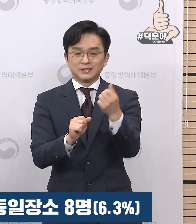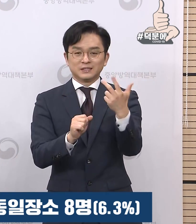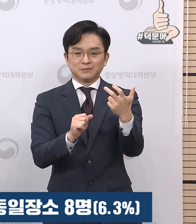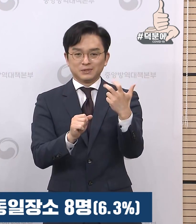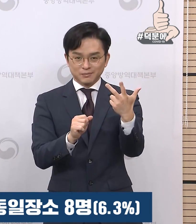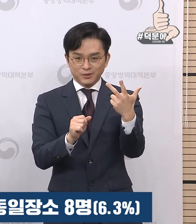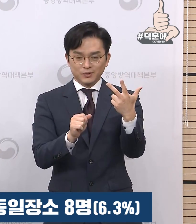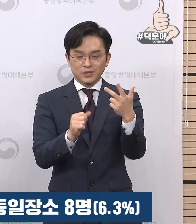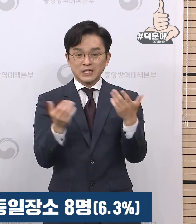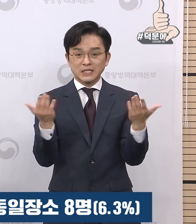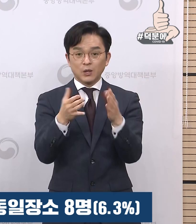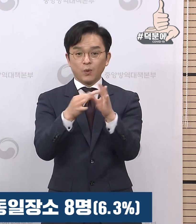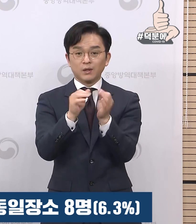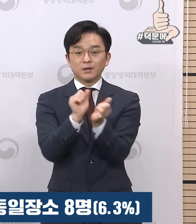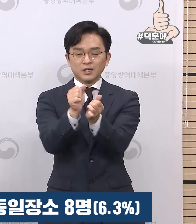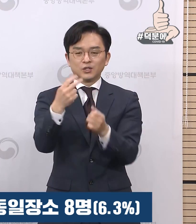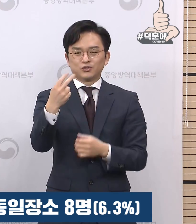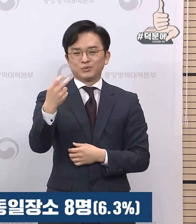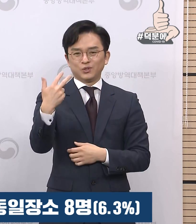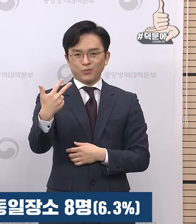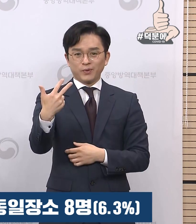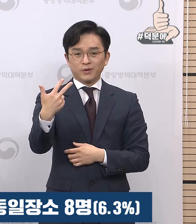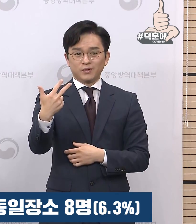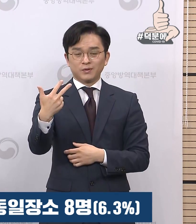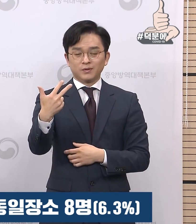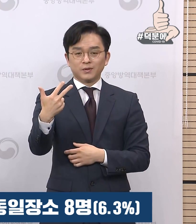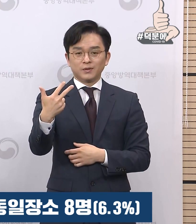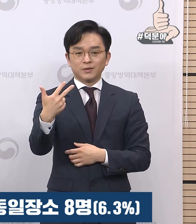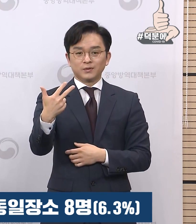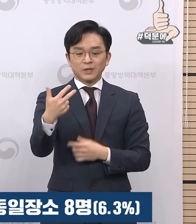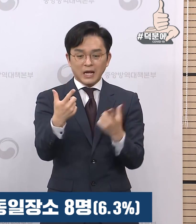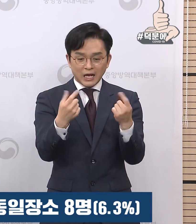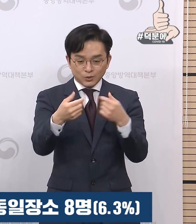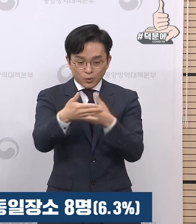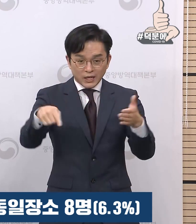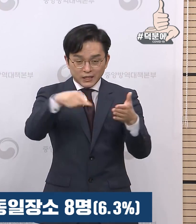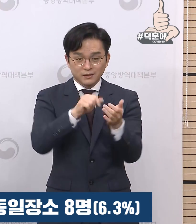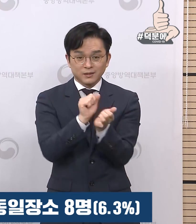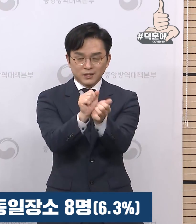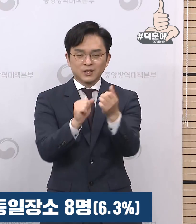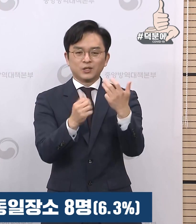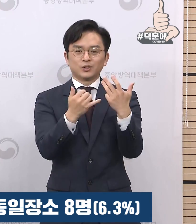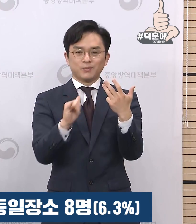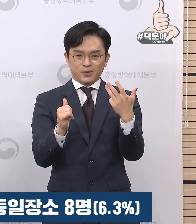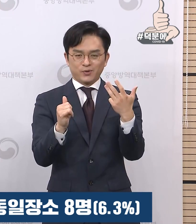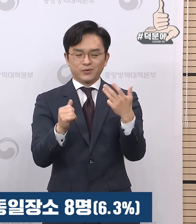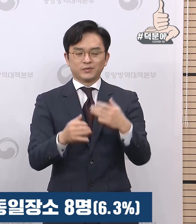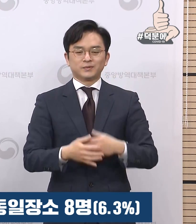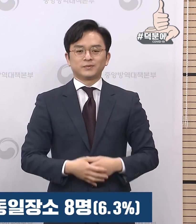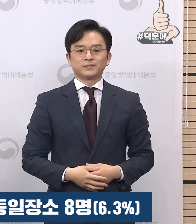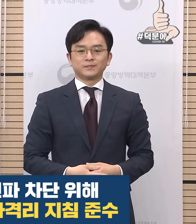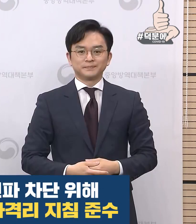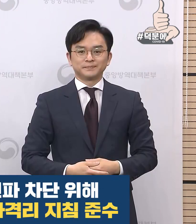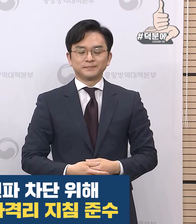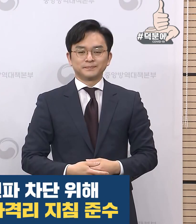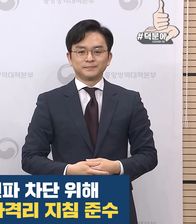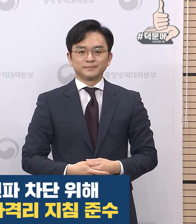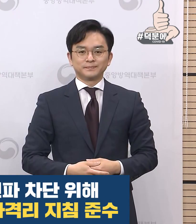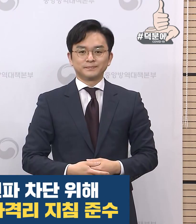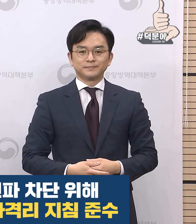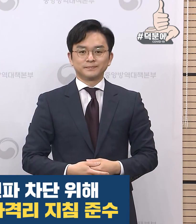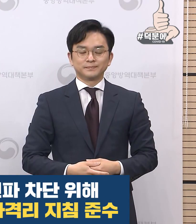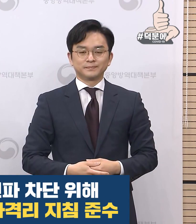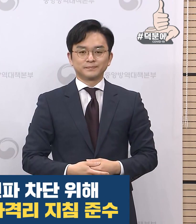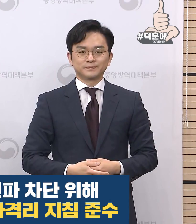관련된 노출자가 27명이고 동일 장소에서 노출된 경우가 8명 순서였습니다. 해외